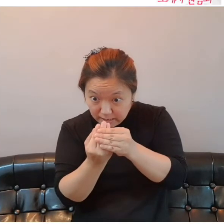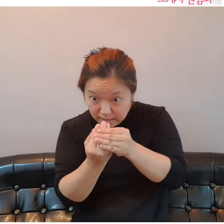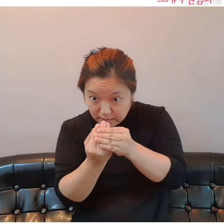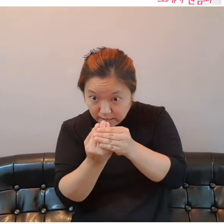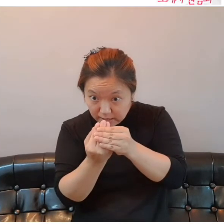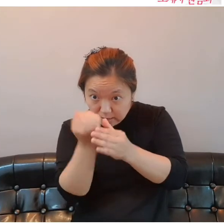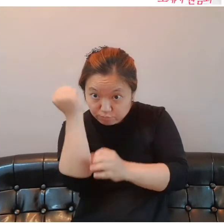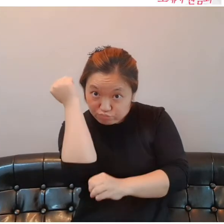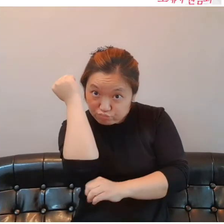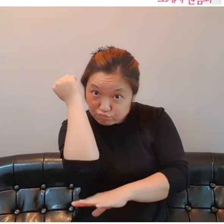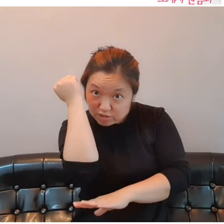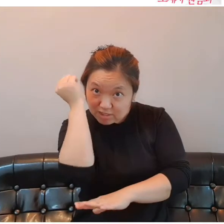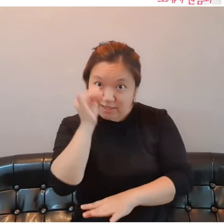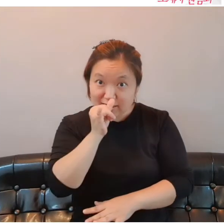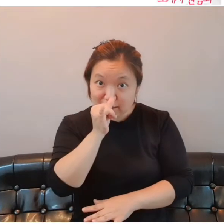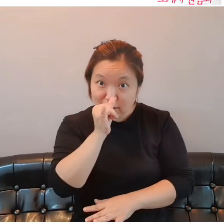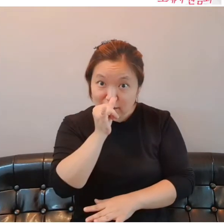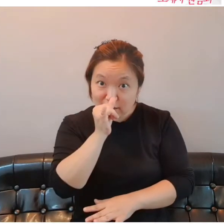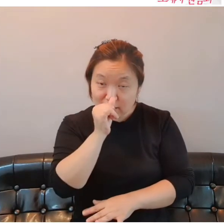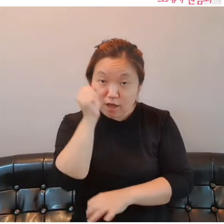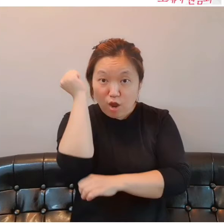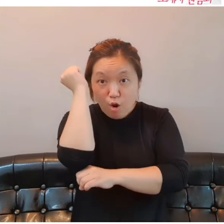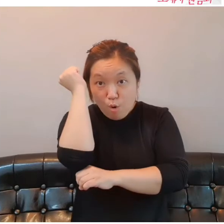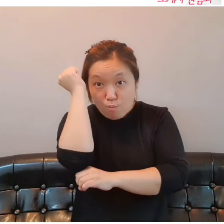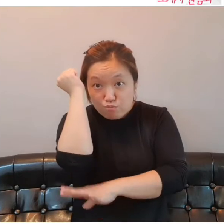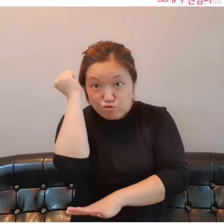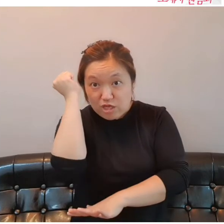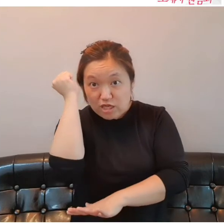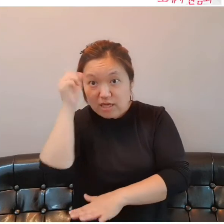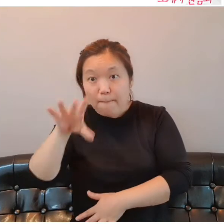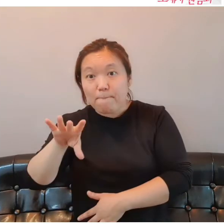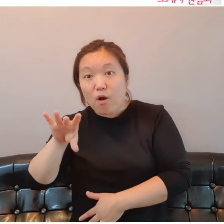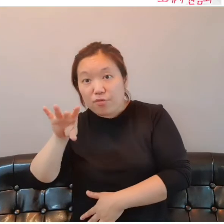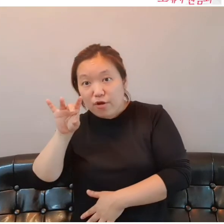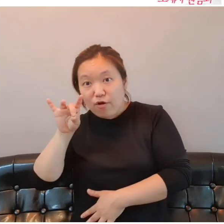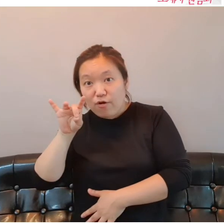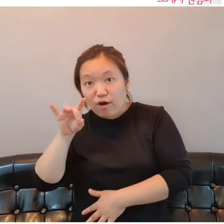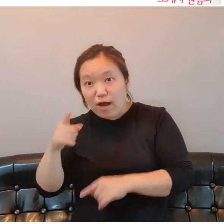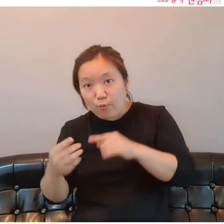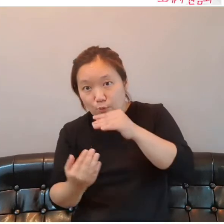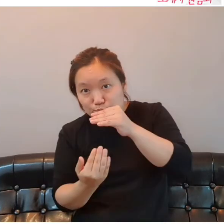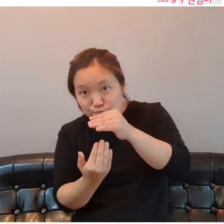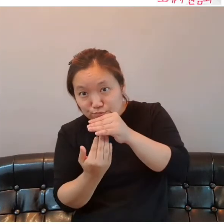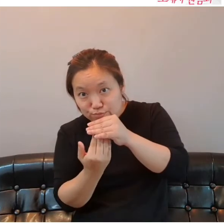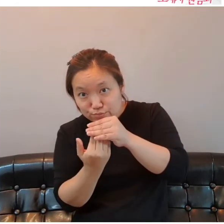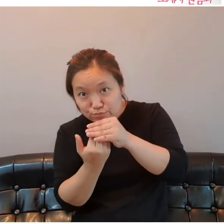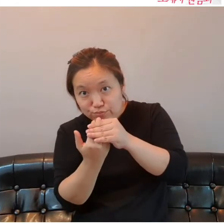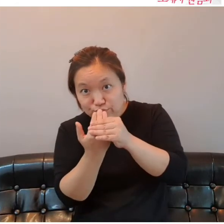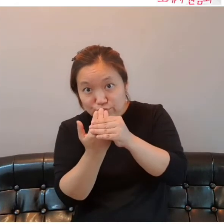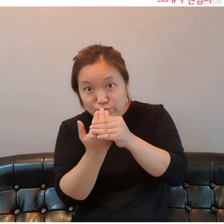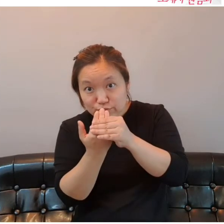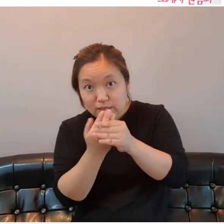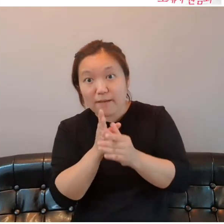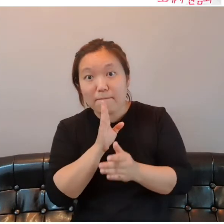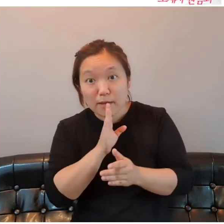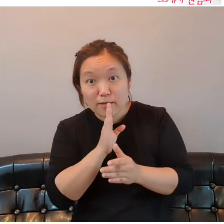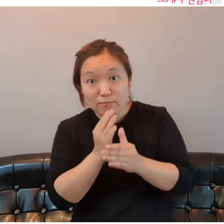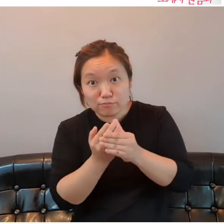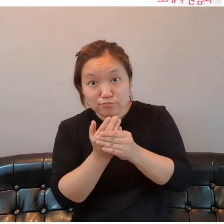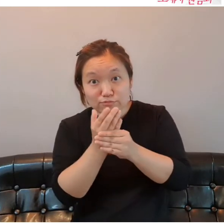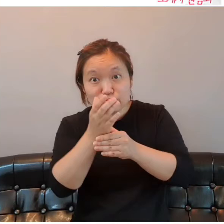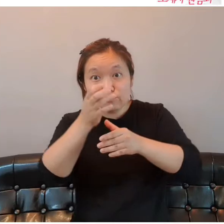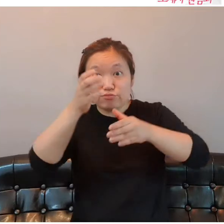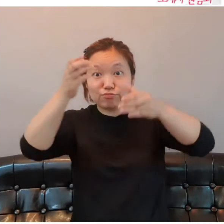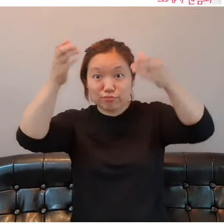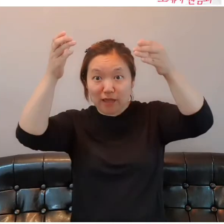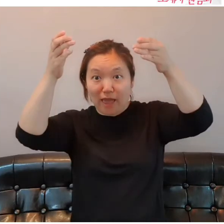나는데 싹과 뿌리 중에 어느 것이 더 먼저 나올까요? 반드시 뿌리가 먼저 나죠. 뿌리가